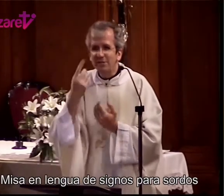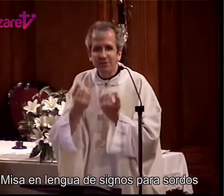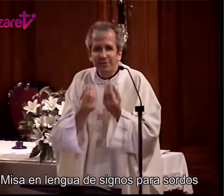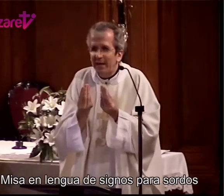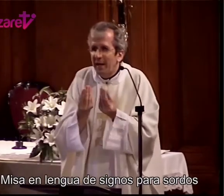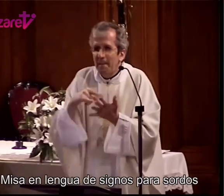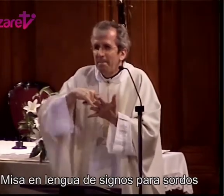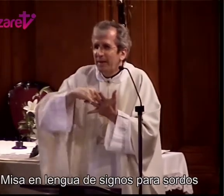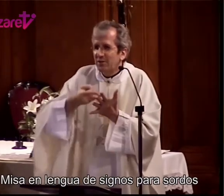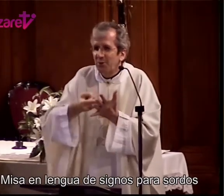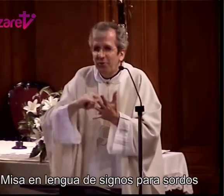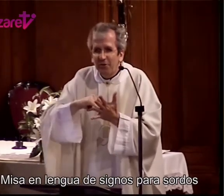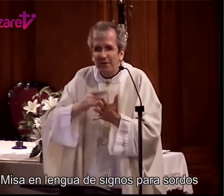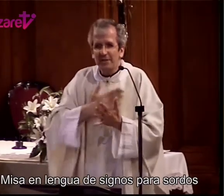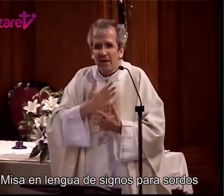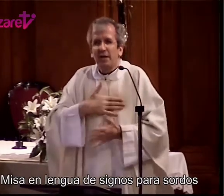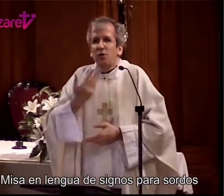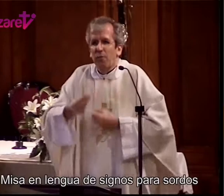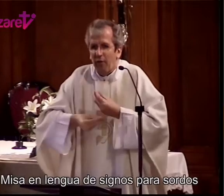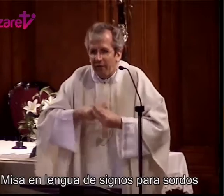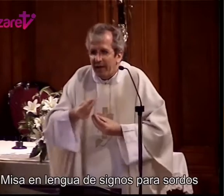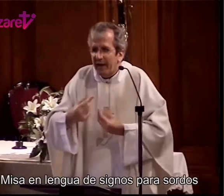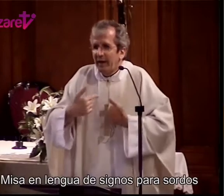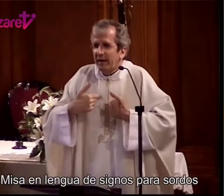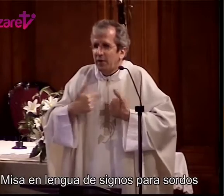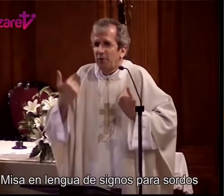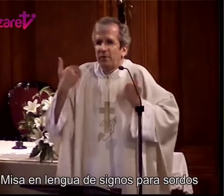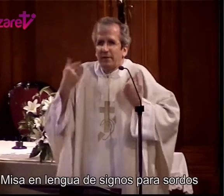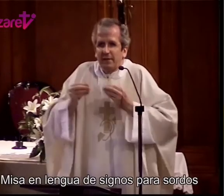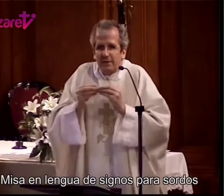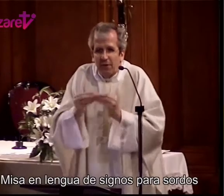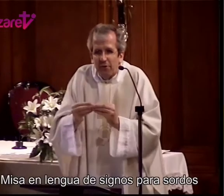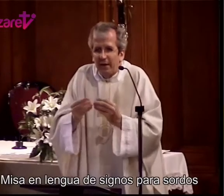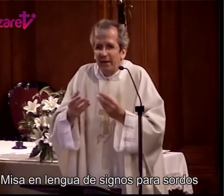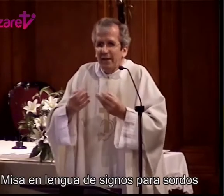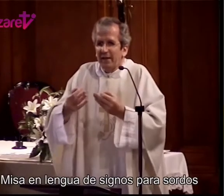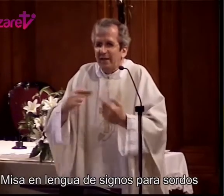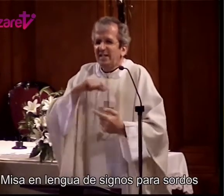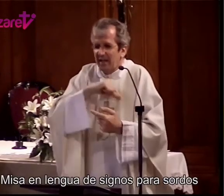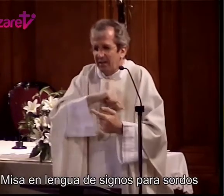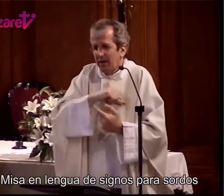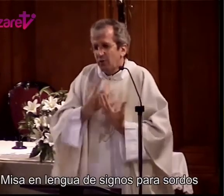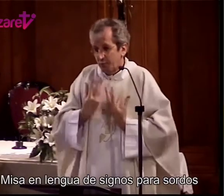visión de ver soluciones que yo puedo hacer, que yo tengo que, y sentirnos pues de